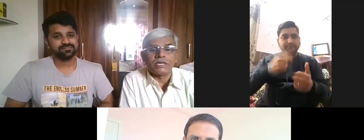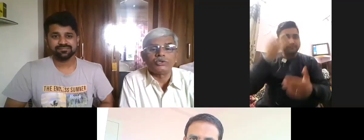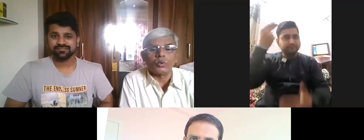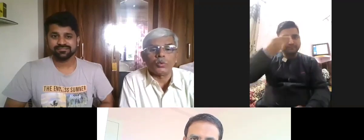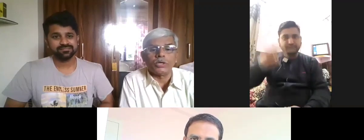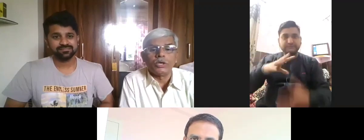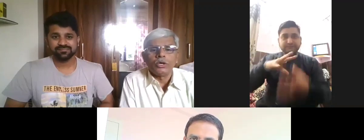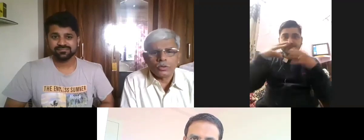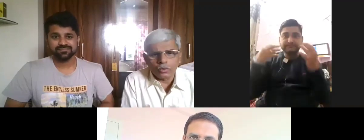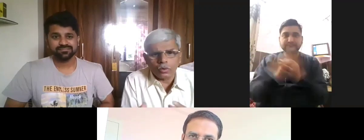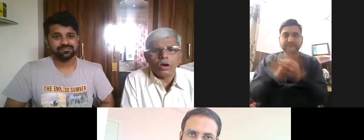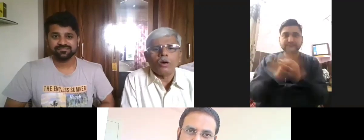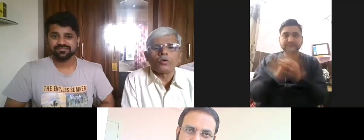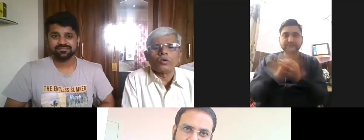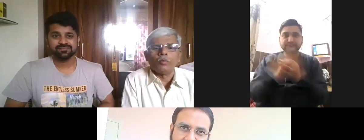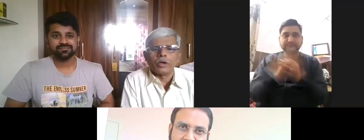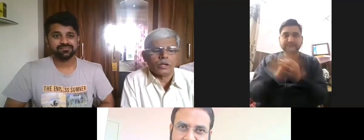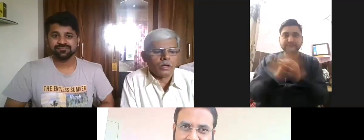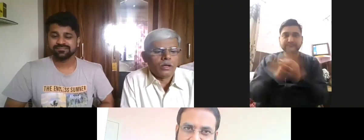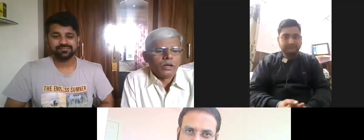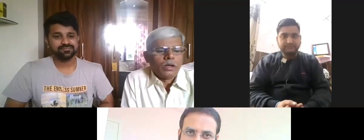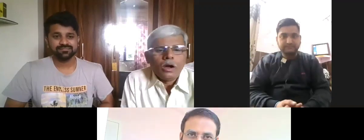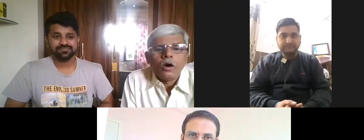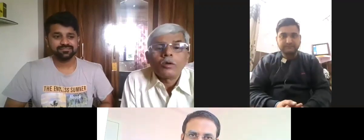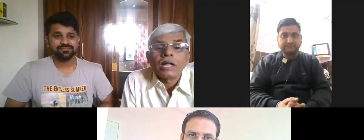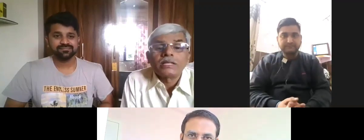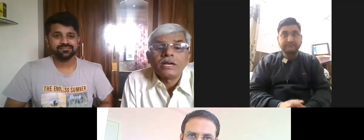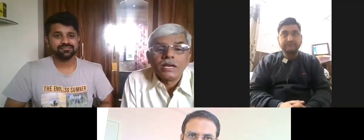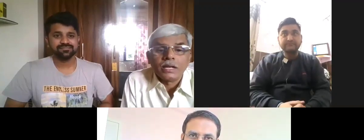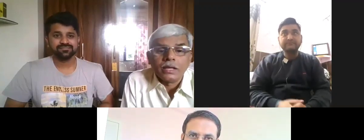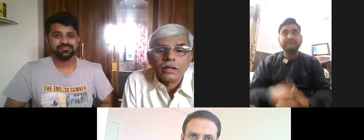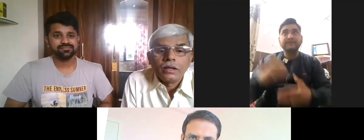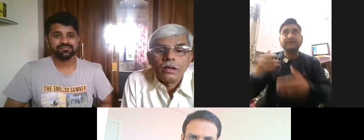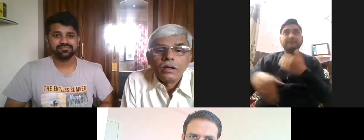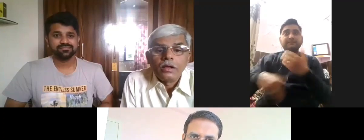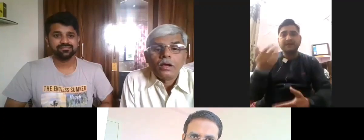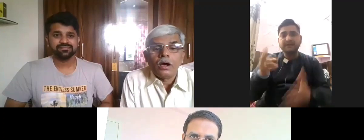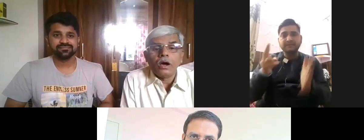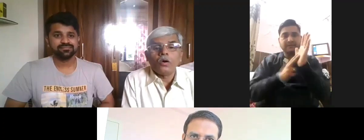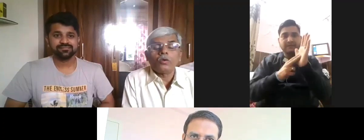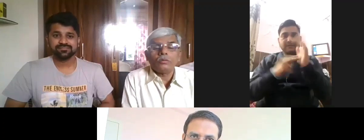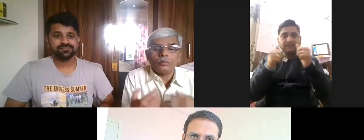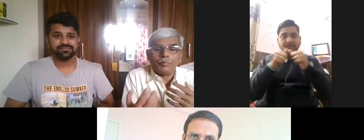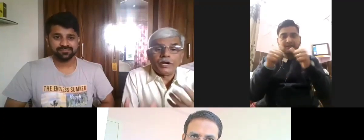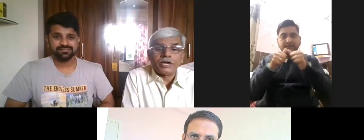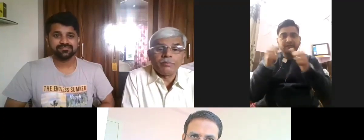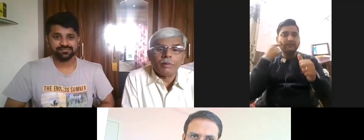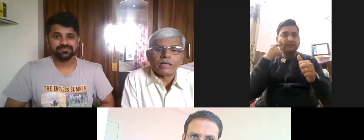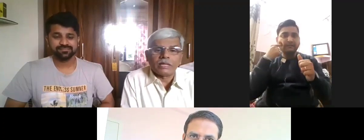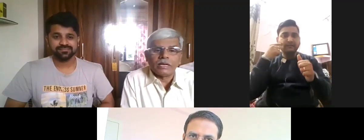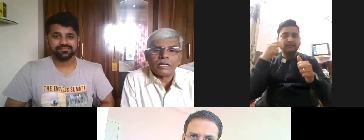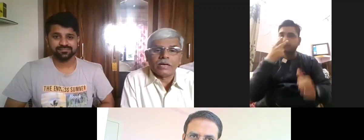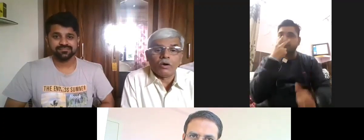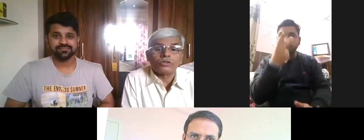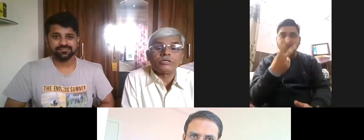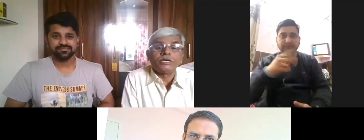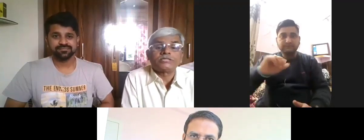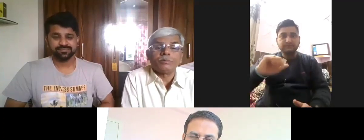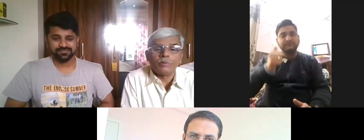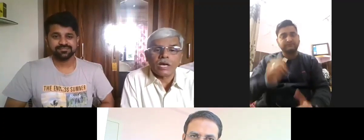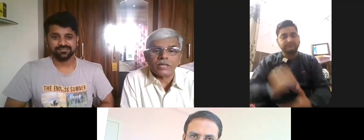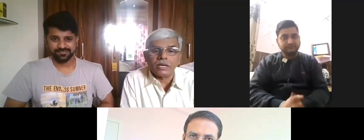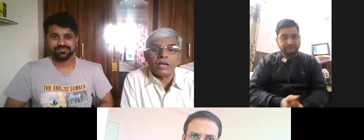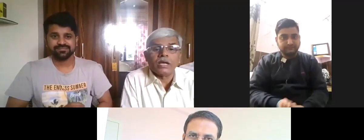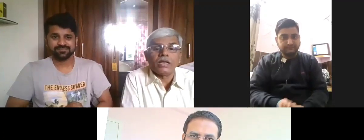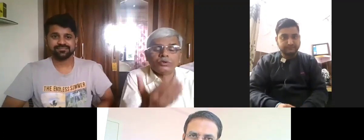जब ट्रेनिंग शुरू हो गई तो और ग्रोम हो गए, और बात करने लगे, और पेंटिंग में बात करने लगे, और सब्जेक्ट